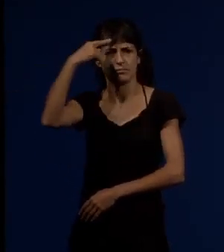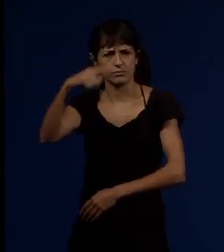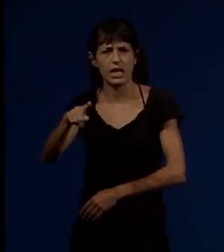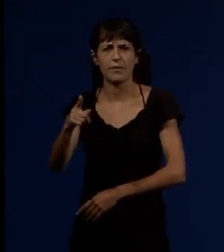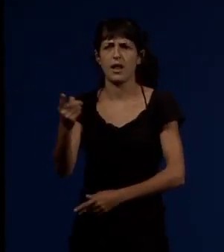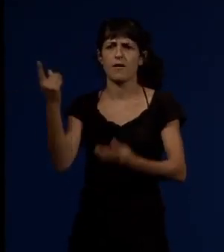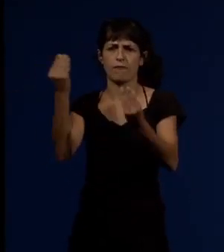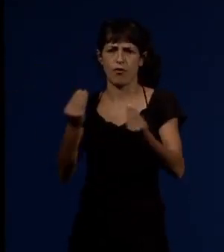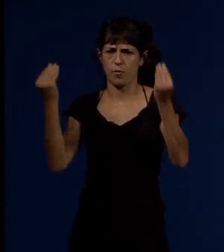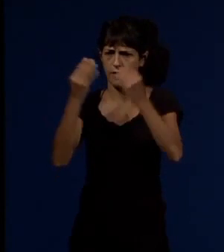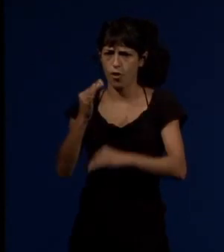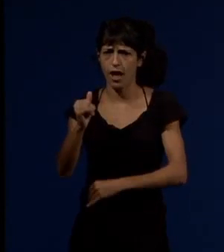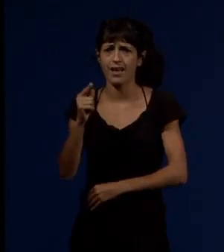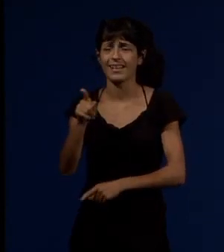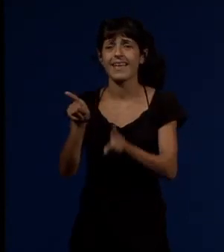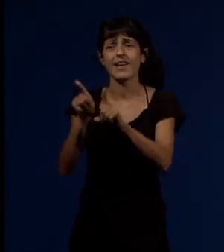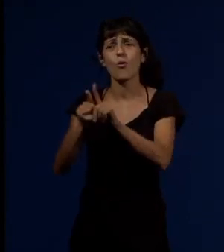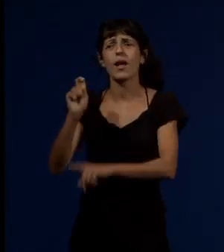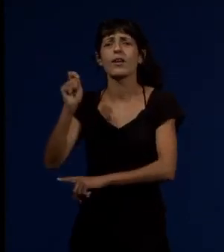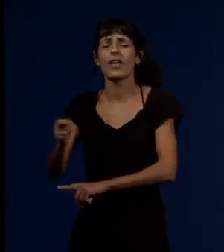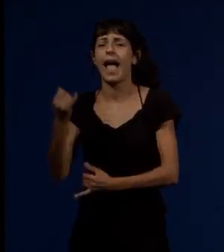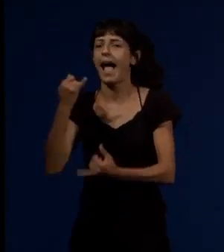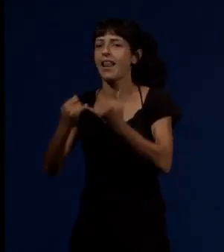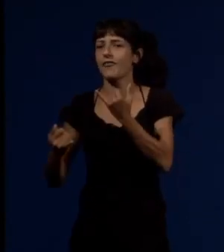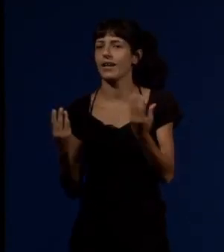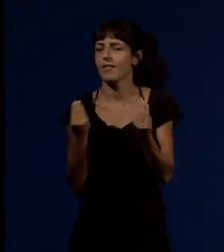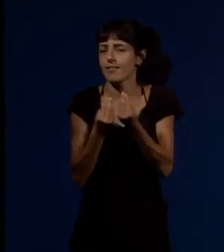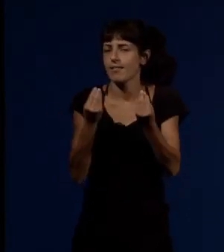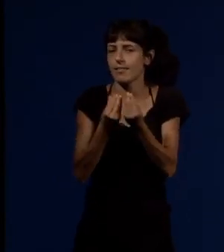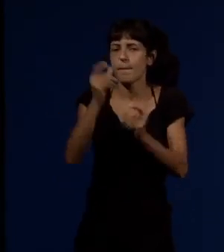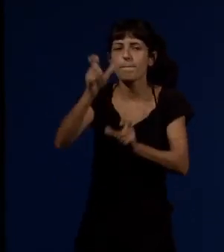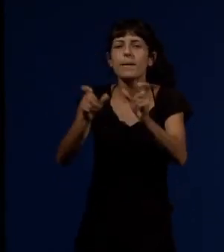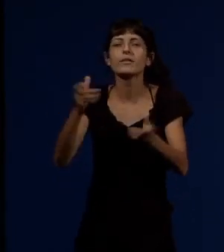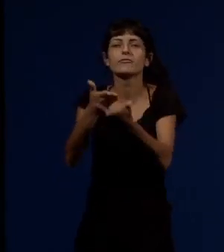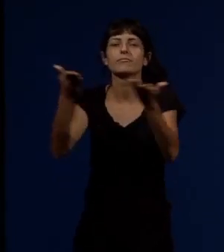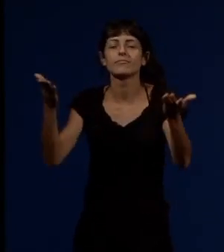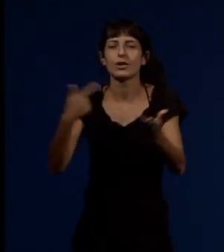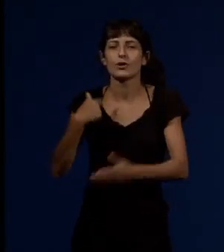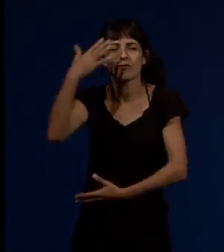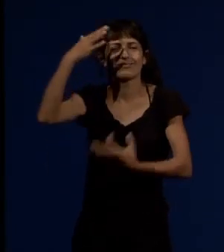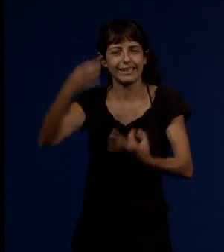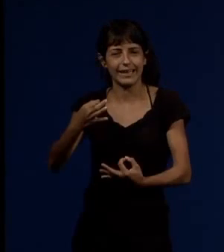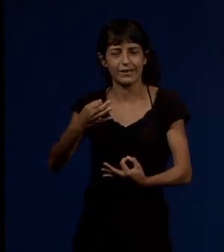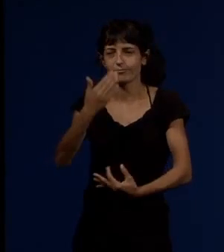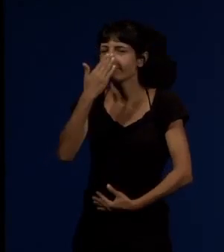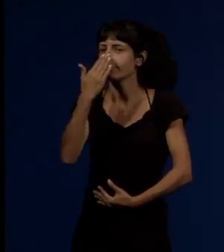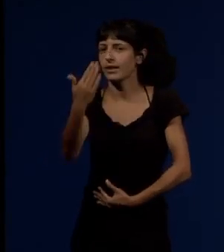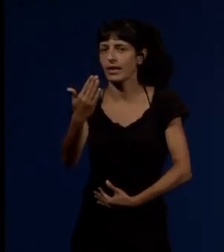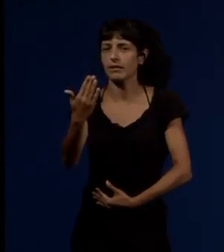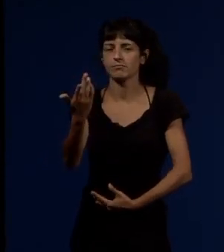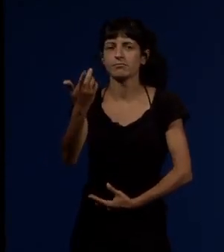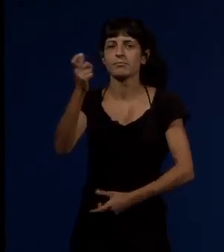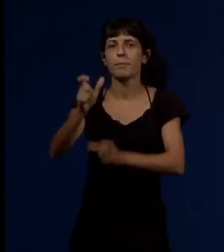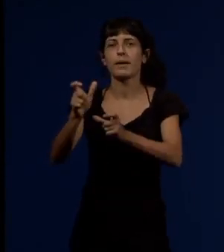un maxistrado que se puxo ao carón da xente deste pobo. Creo, sinceramente, que non todas as